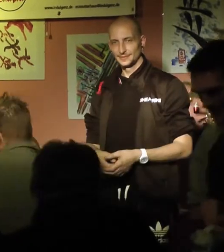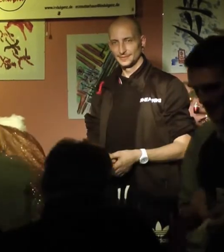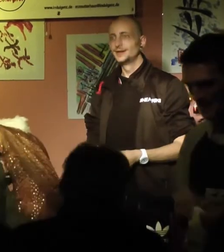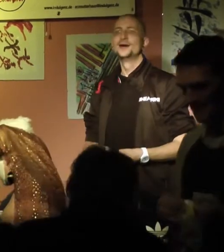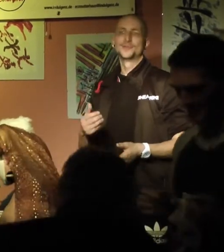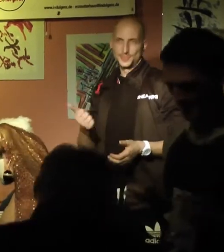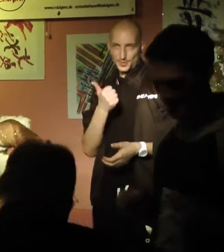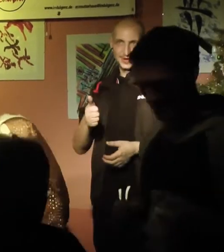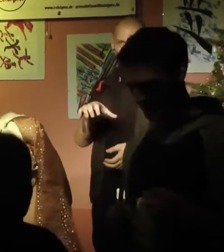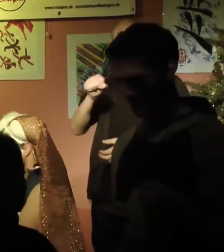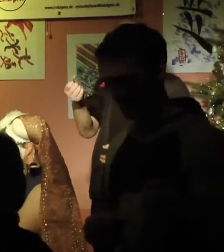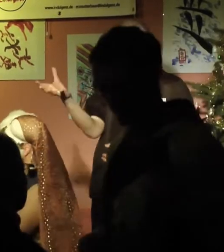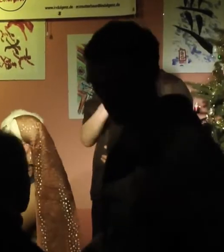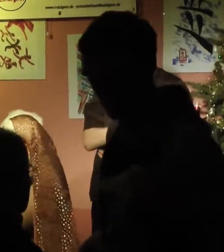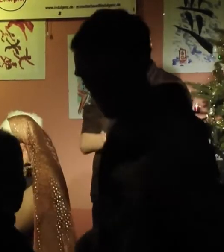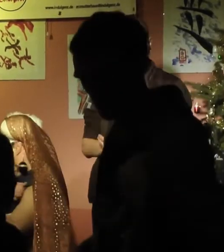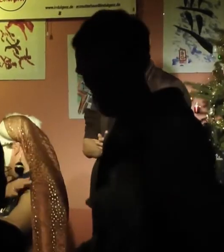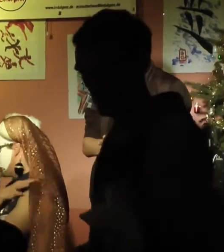Wunderbar, dann holt ihr bitte ein Tütchen.